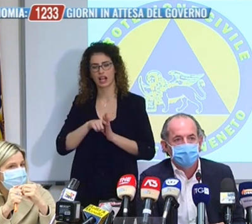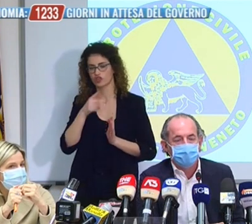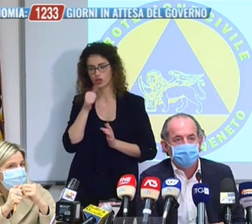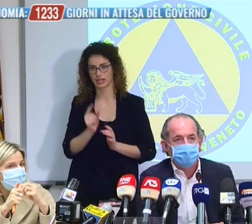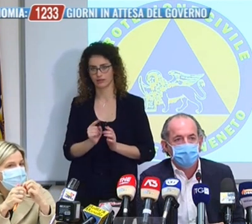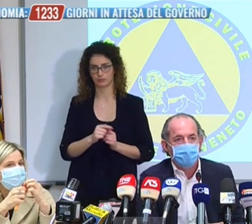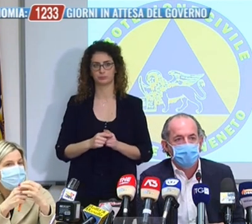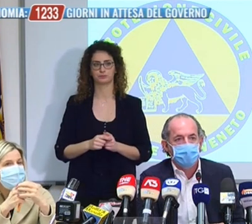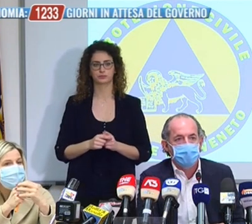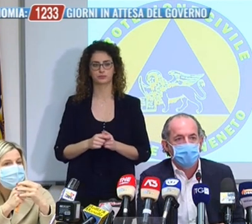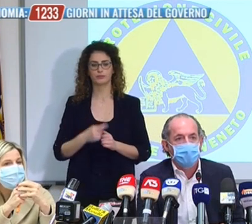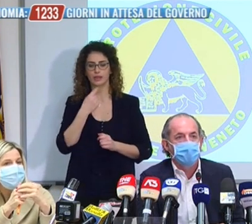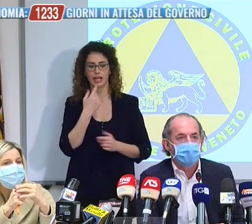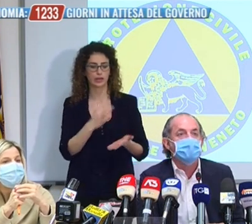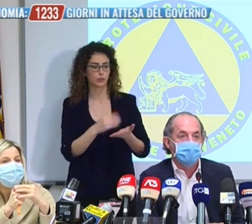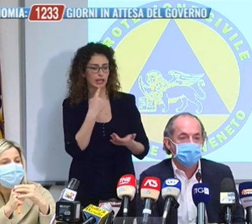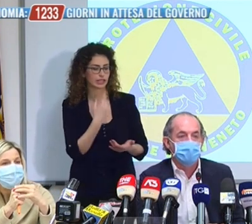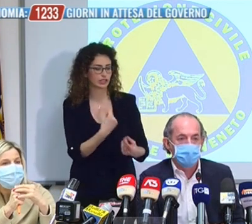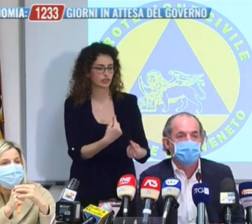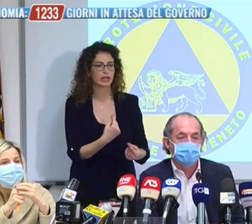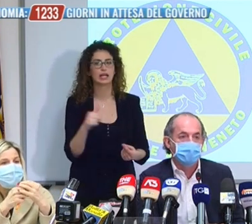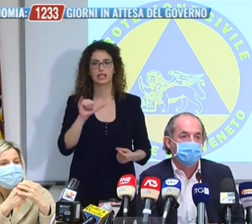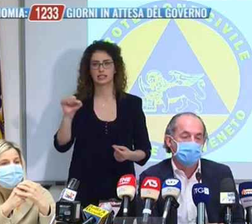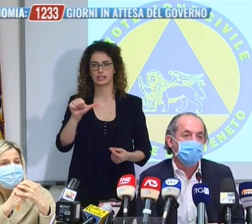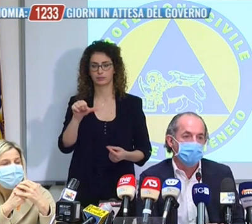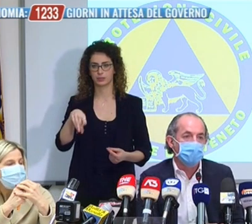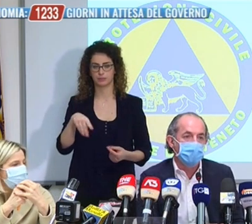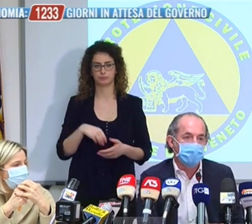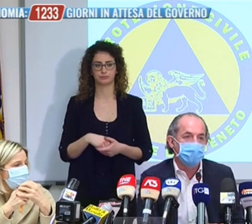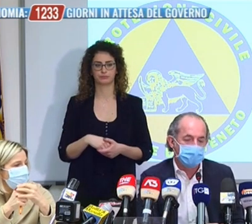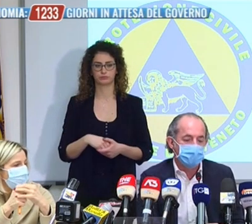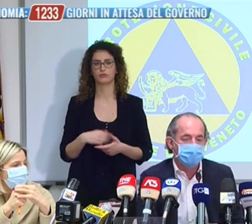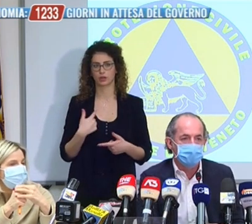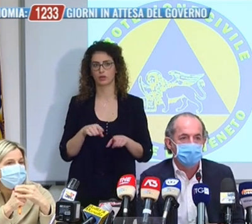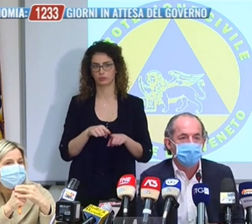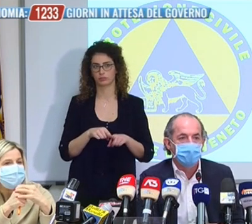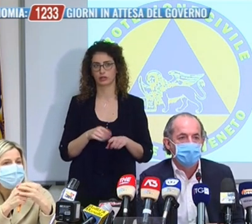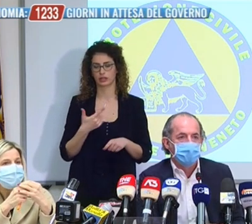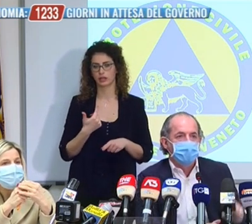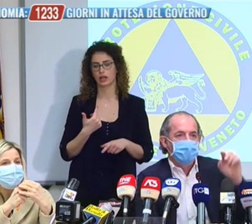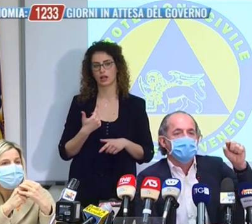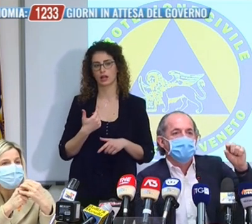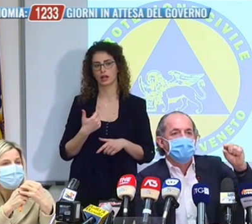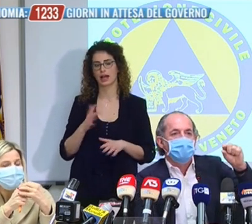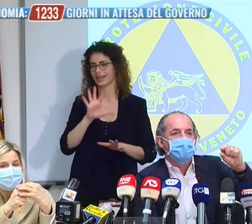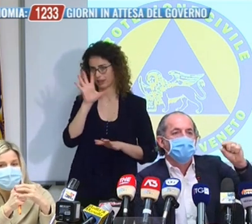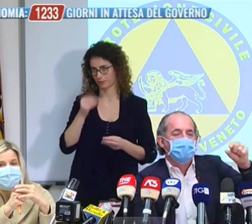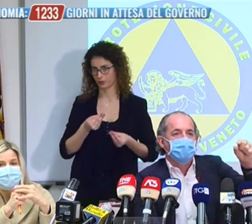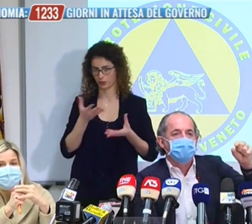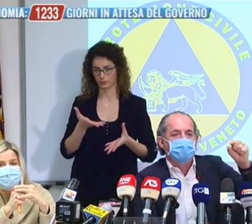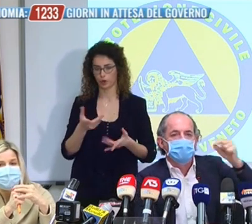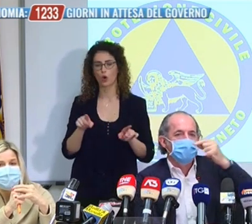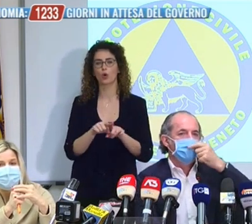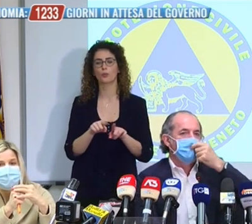comunicherà alle scuole? Cioè il SISP lo dirà alla direttamente, scuola, sì, sì. Il direttore, come accade, il dirigente, sì, sì, avviserà le famiglie. Faccio un esempio,